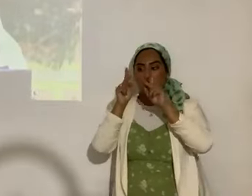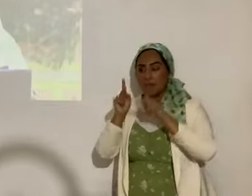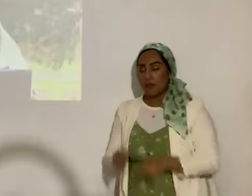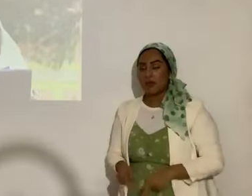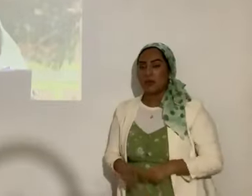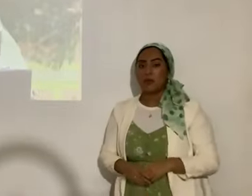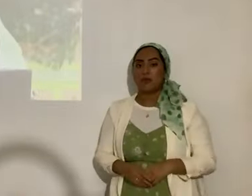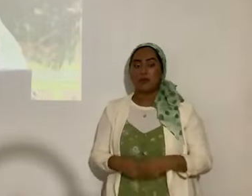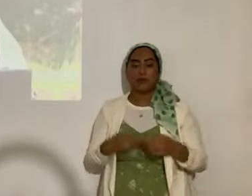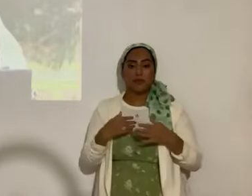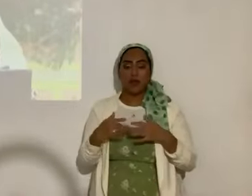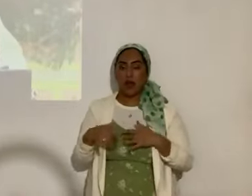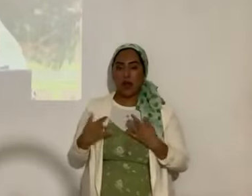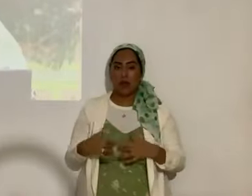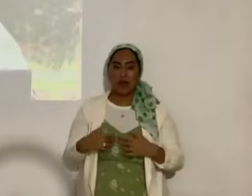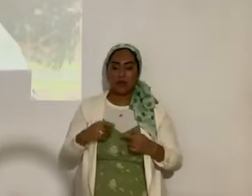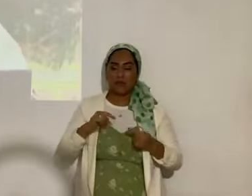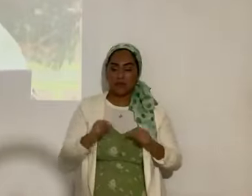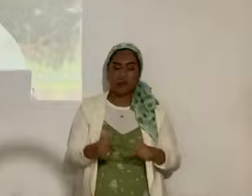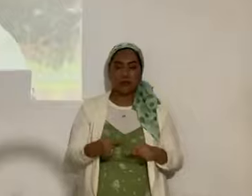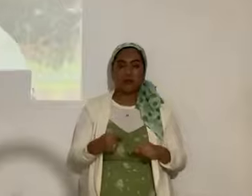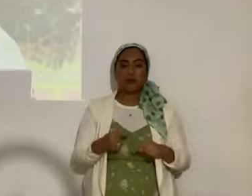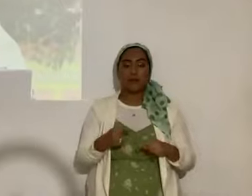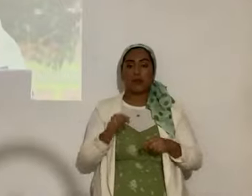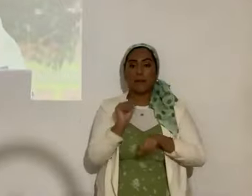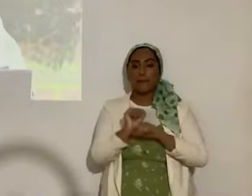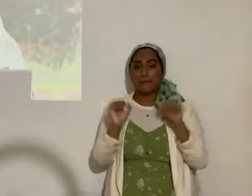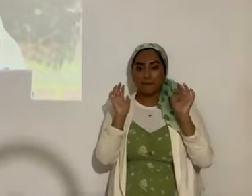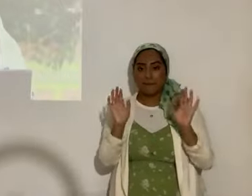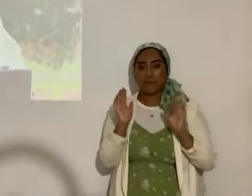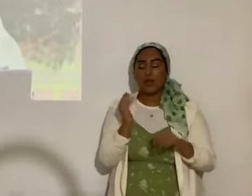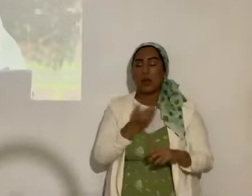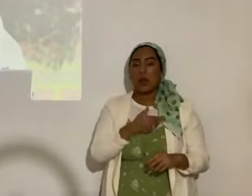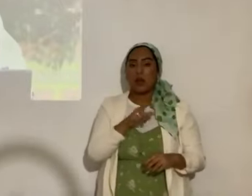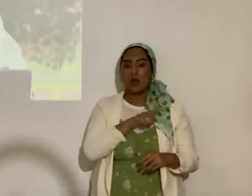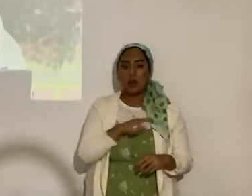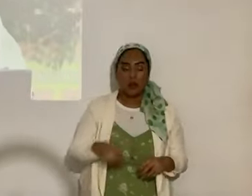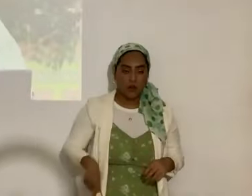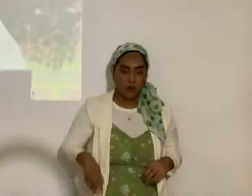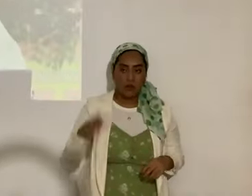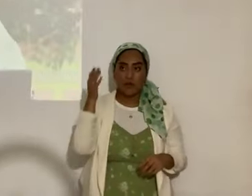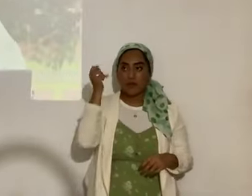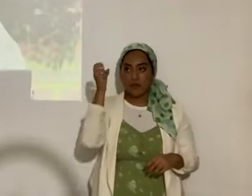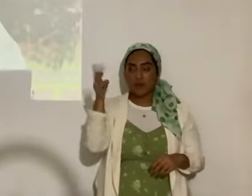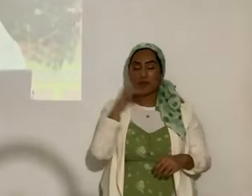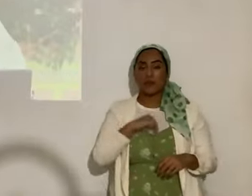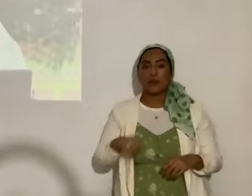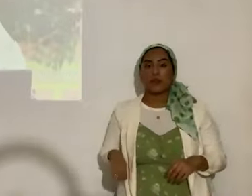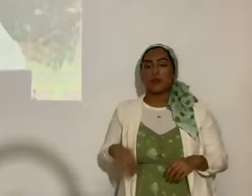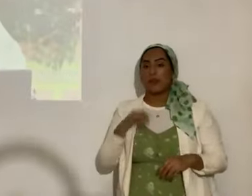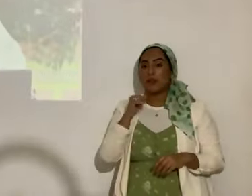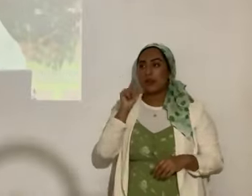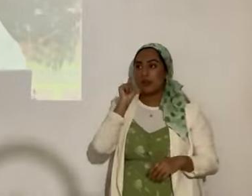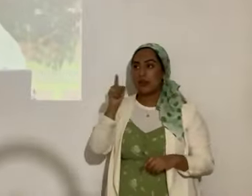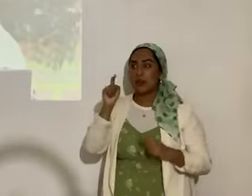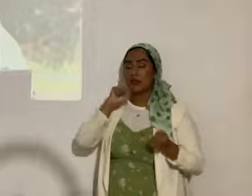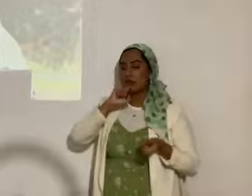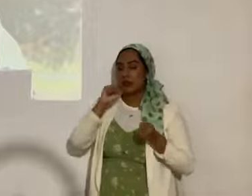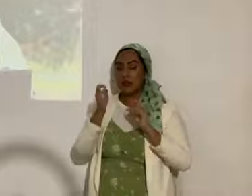así tenga el corazón muy duro una de las Maravillas de nuestro ADN Es que él cambia